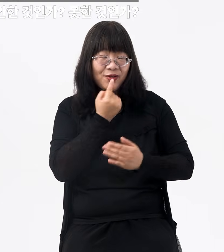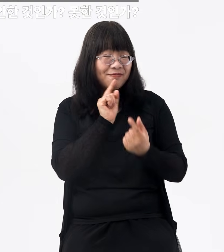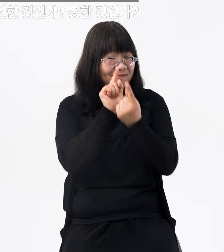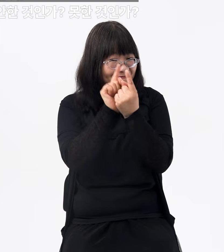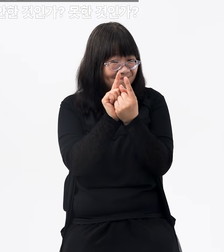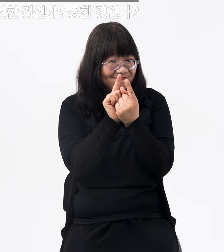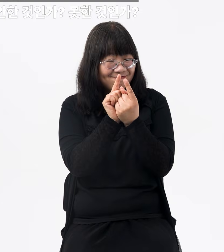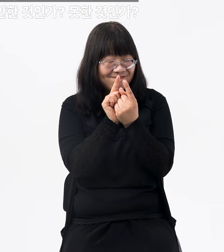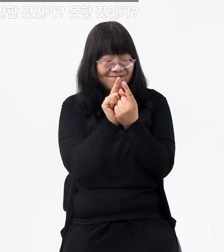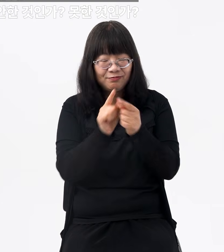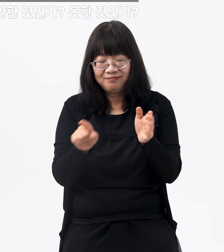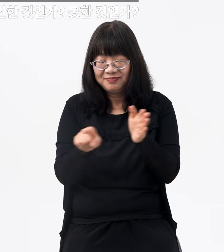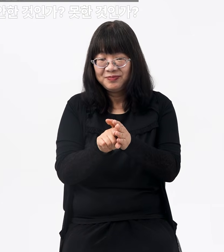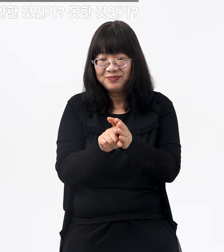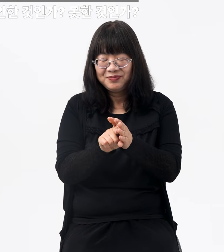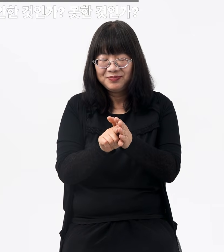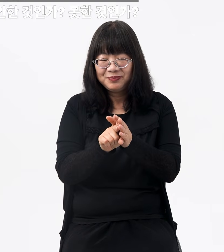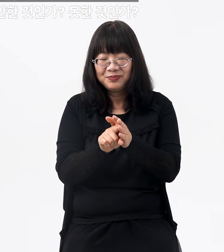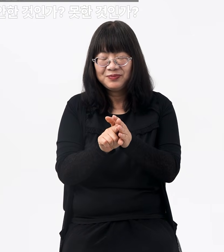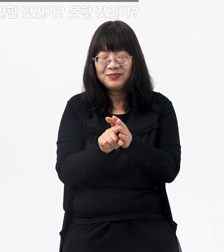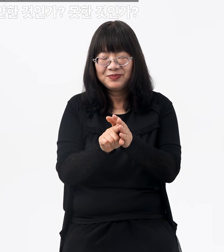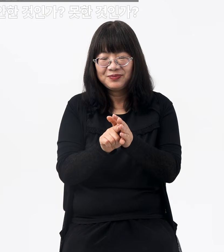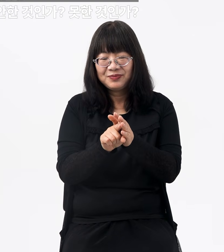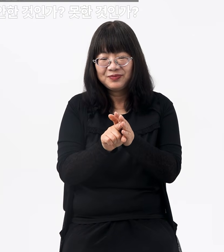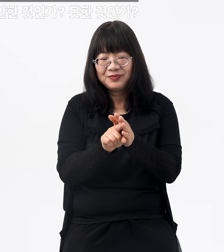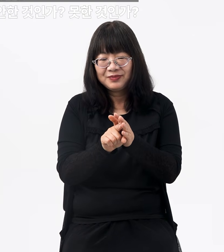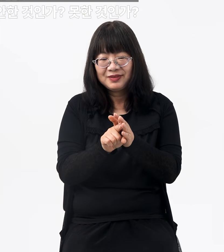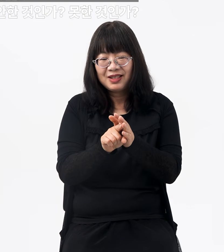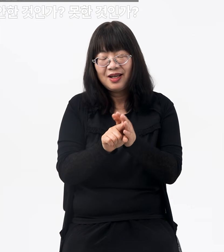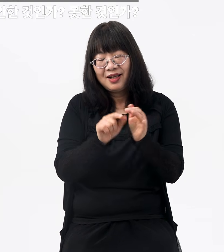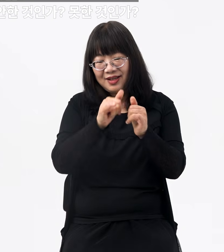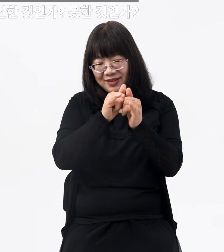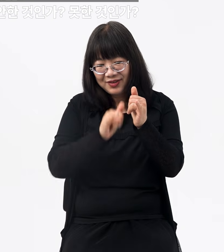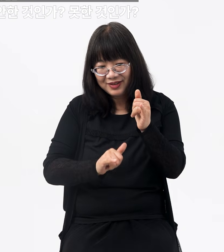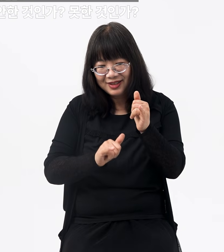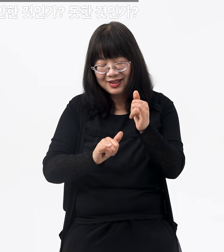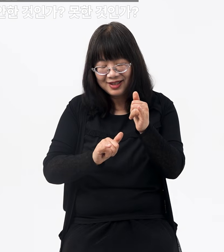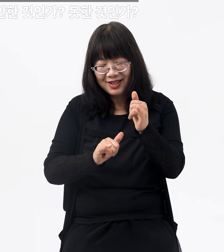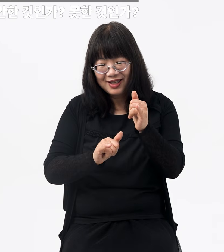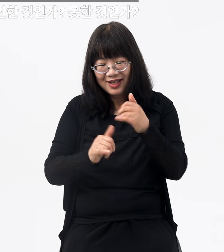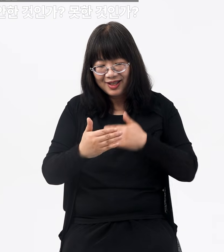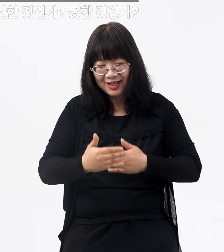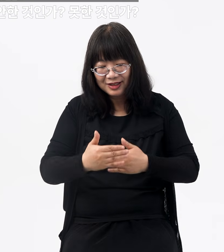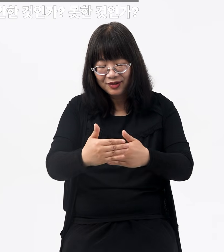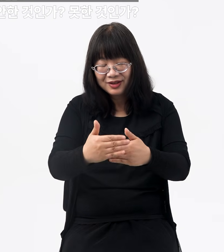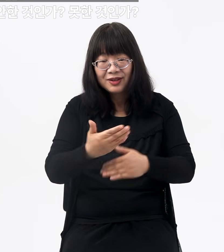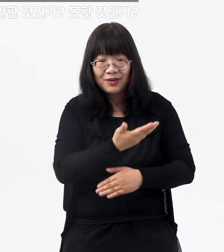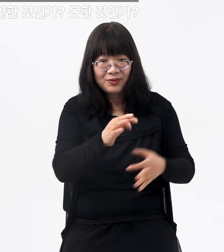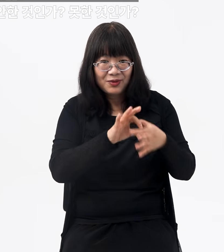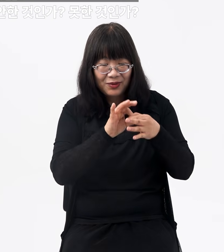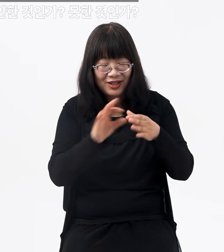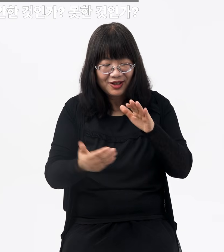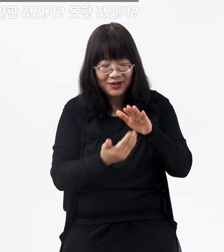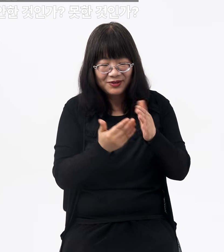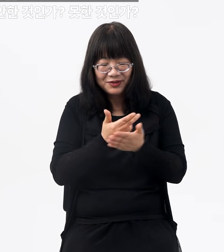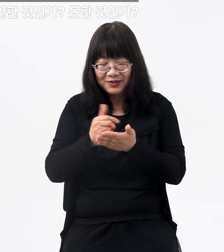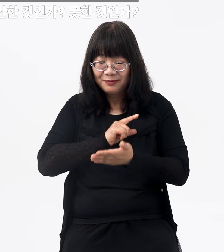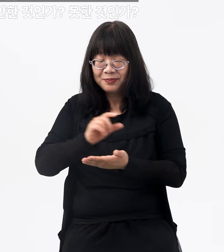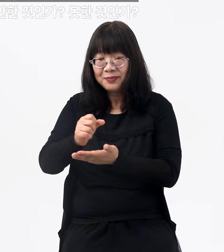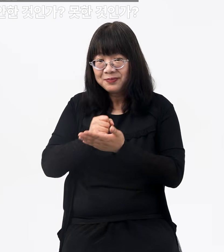만나는 믿음의 역사의 행전이 여러분들을 통해 이어지기를 주의 이름으로